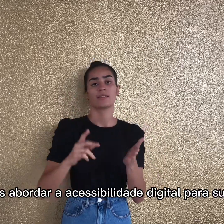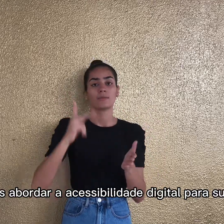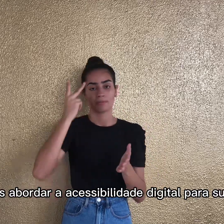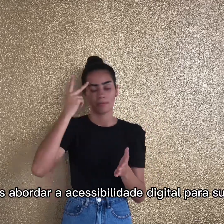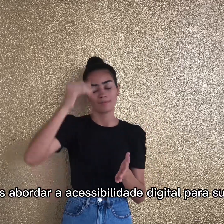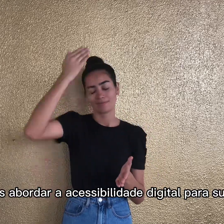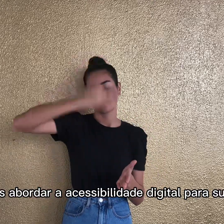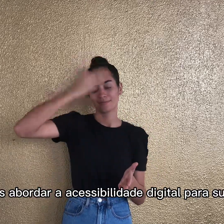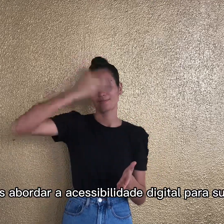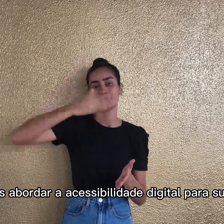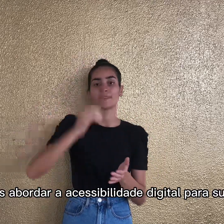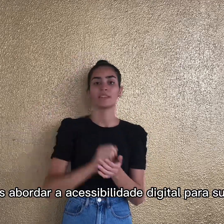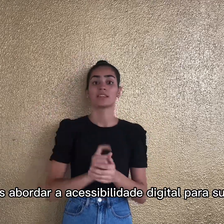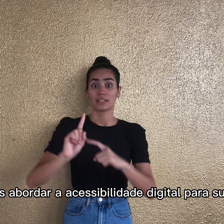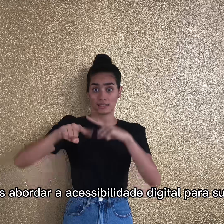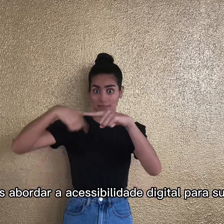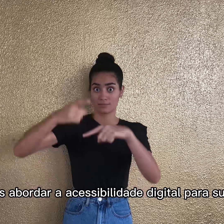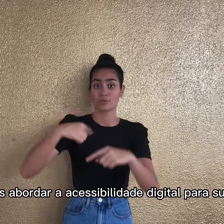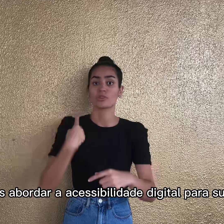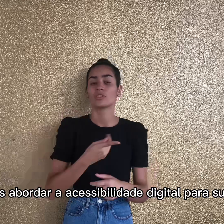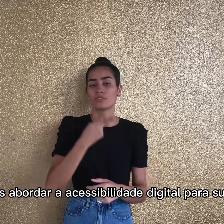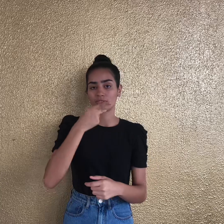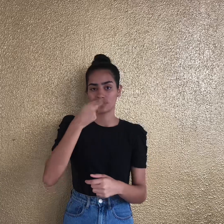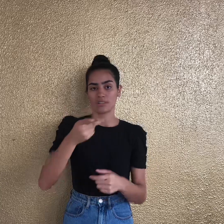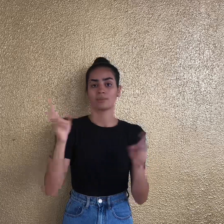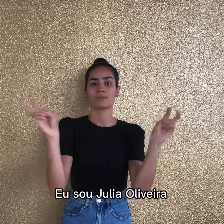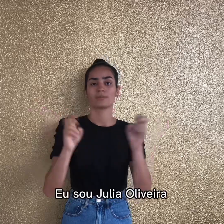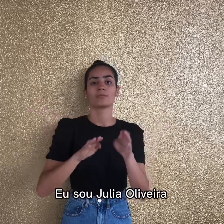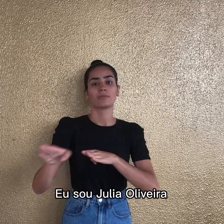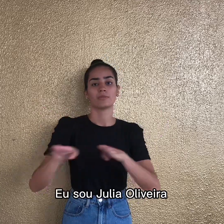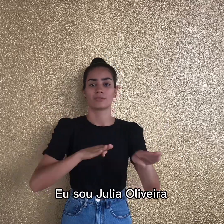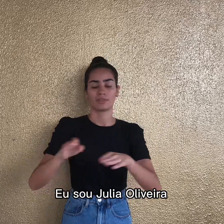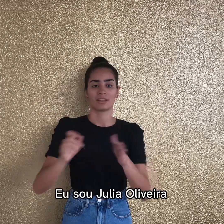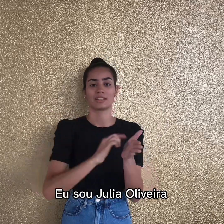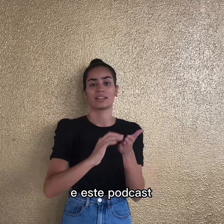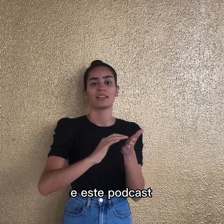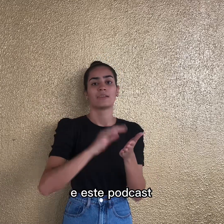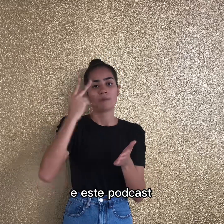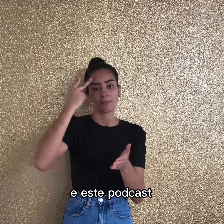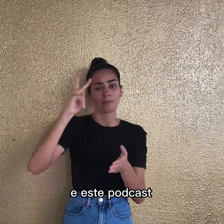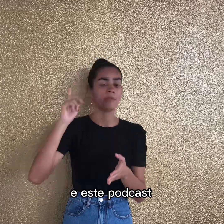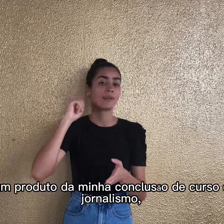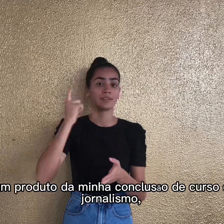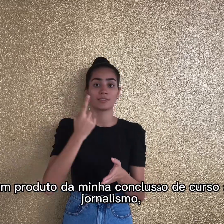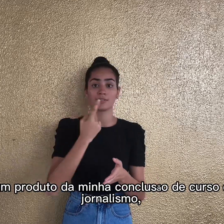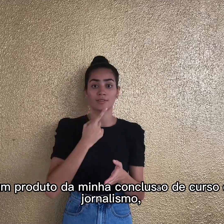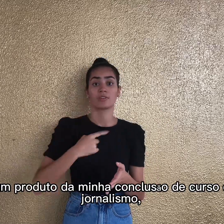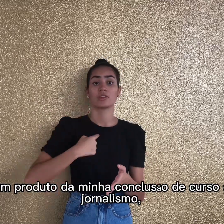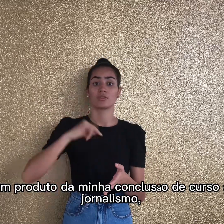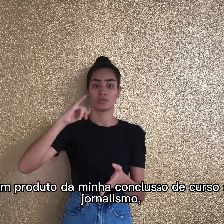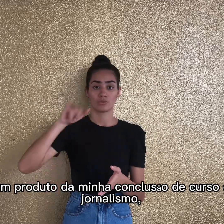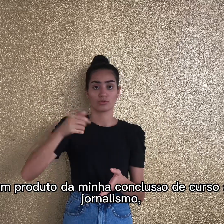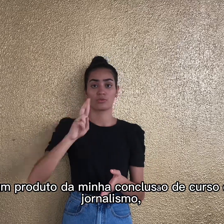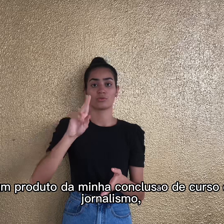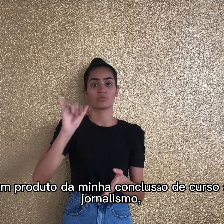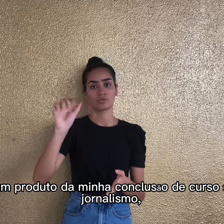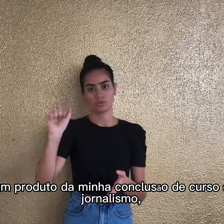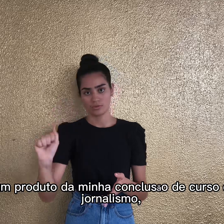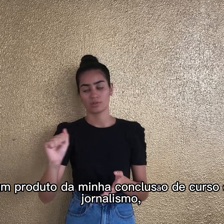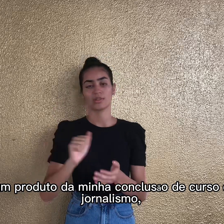a acessibilidade digital para surdos. Eu sou Júlia Oliveira e este podcast é um produto da minha conclusão de curso em